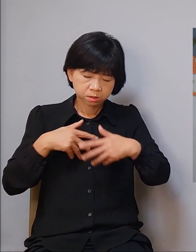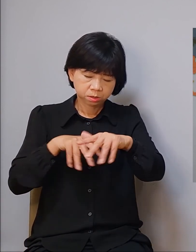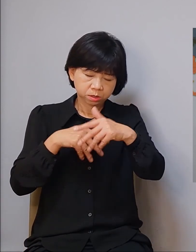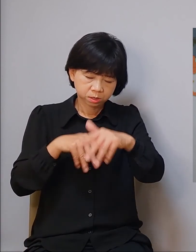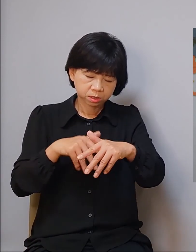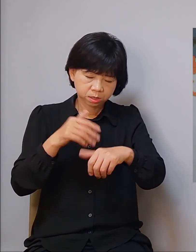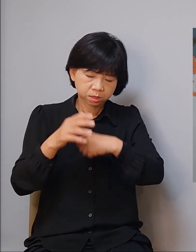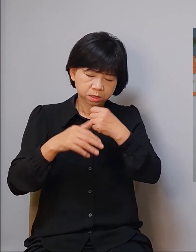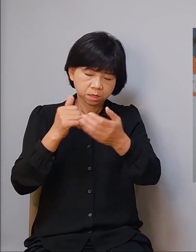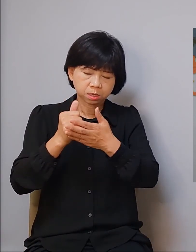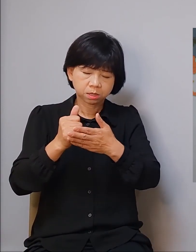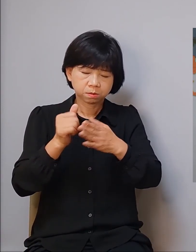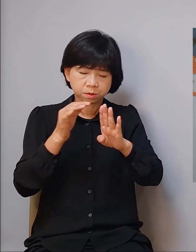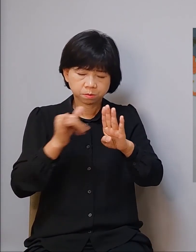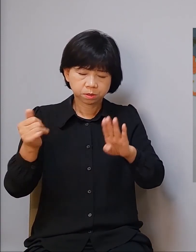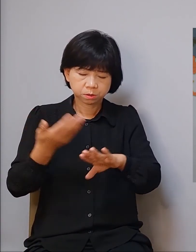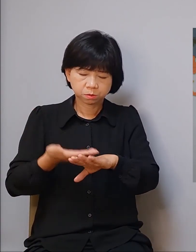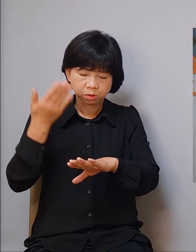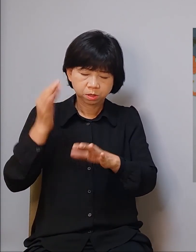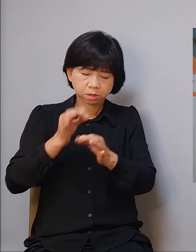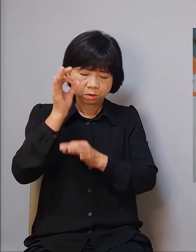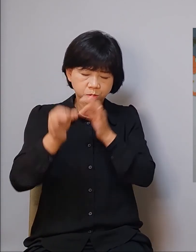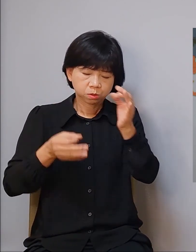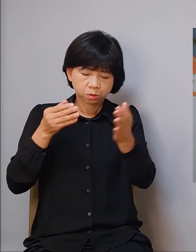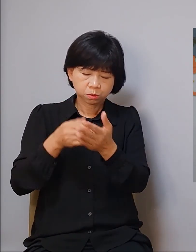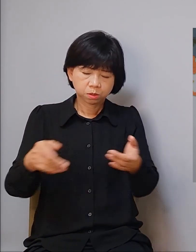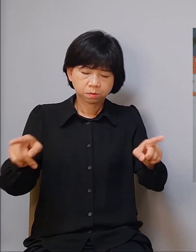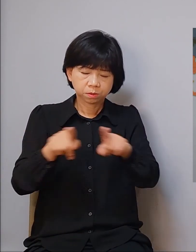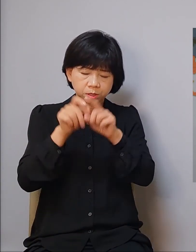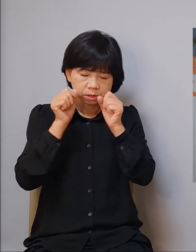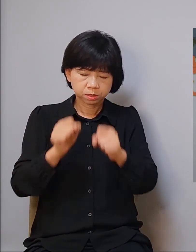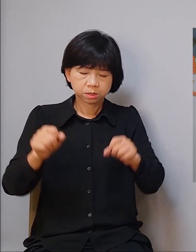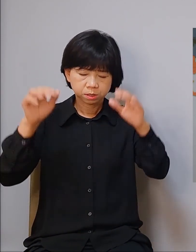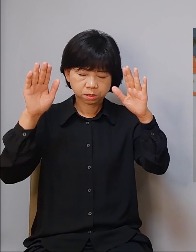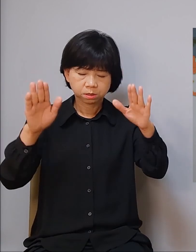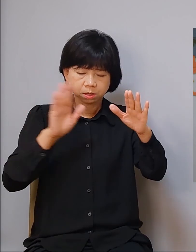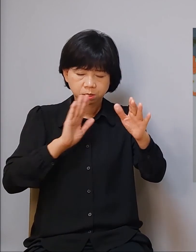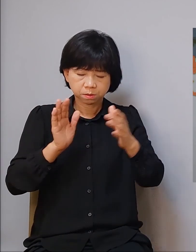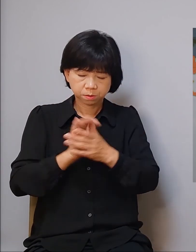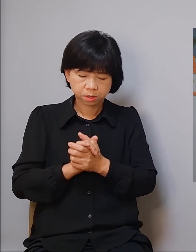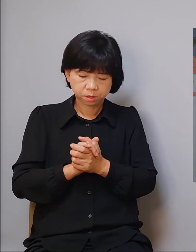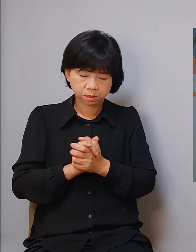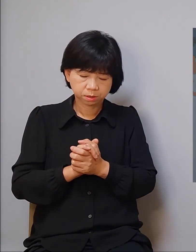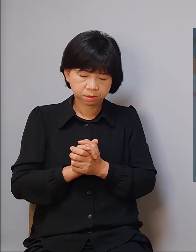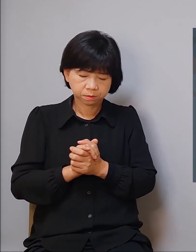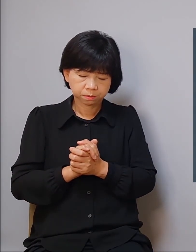전진하는 하나님의 백성들 위해 영원토록 함께 있을지어다. 아멘.